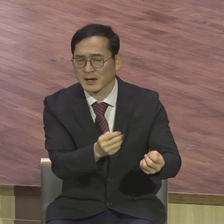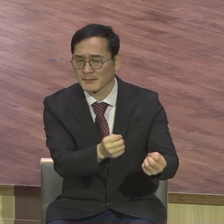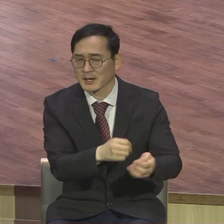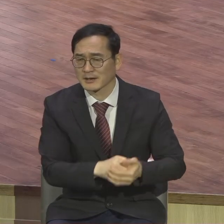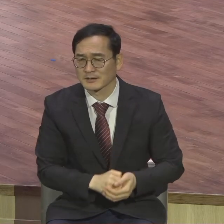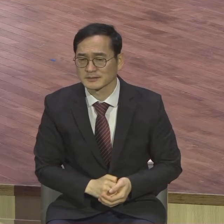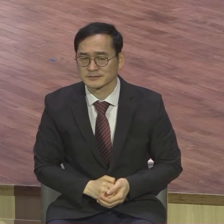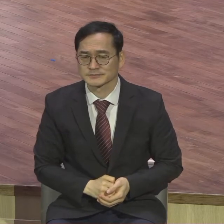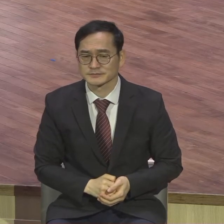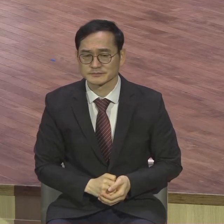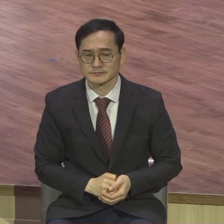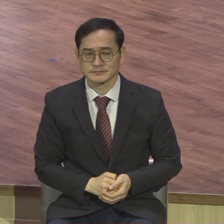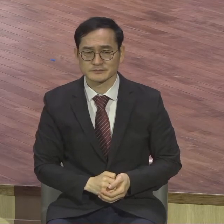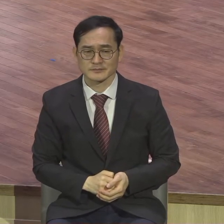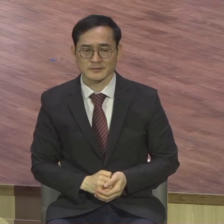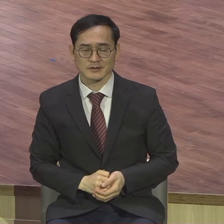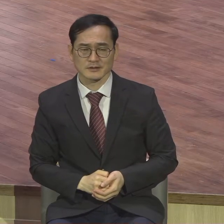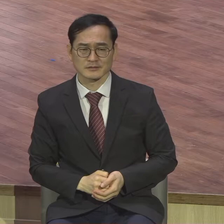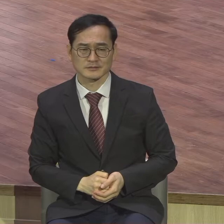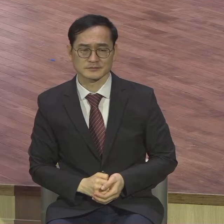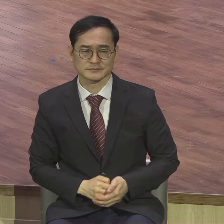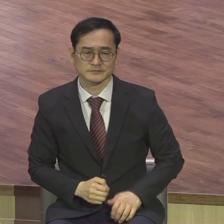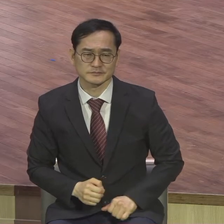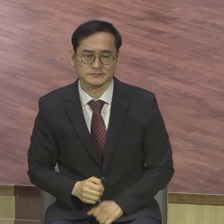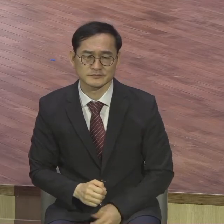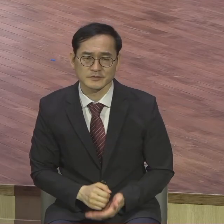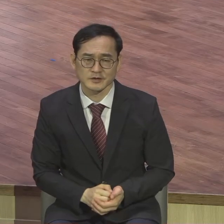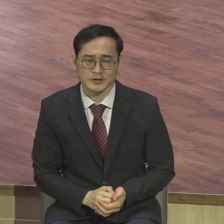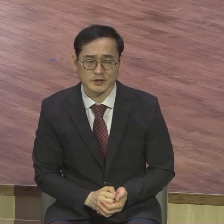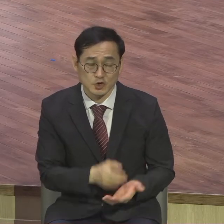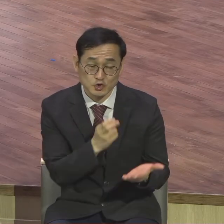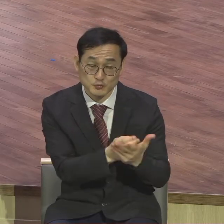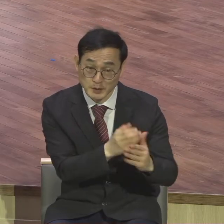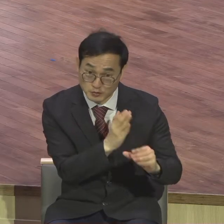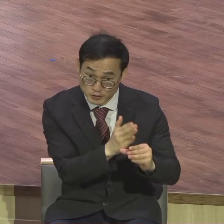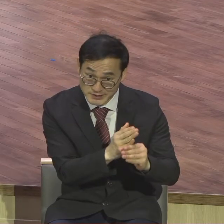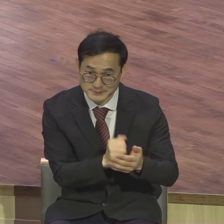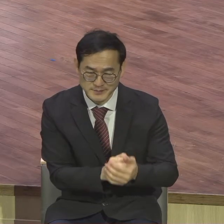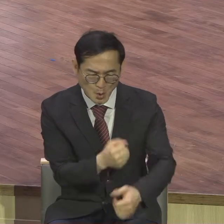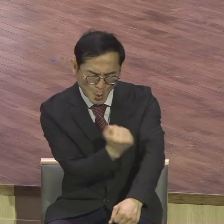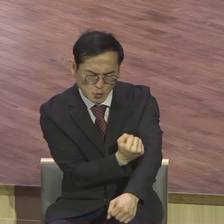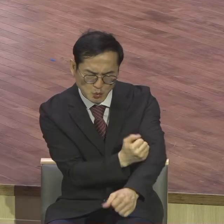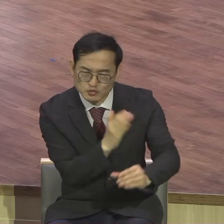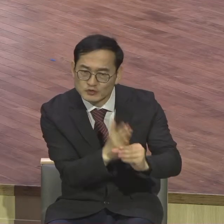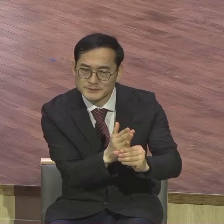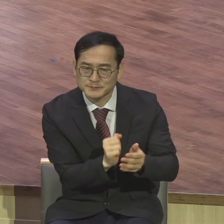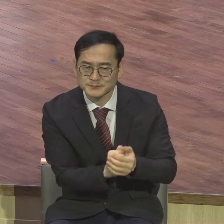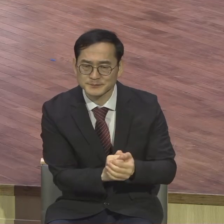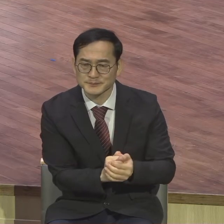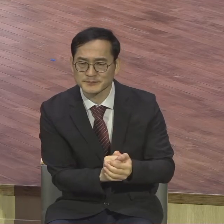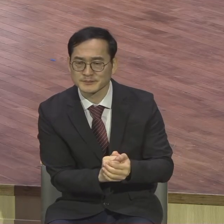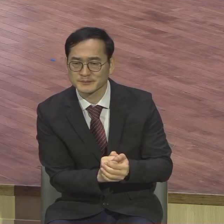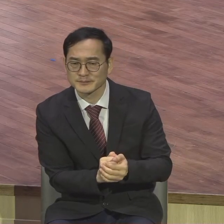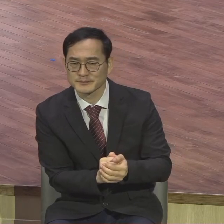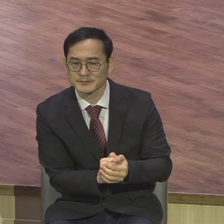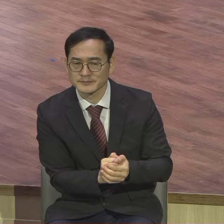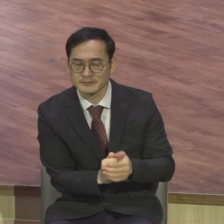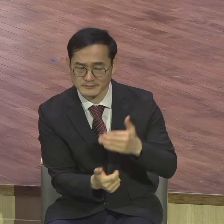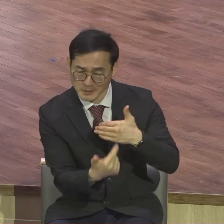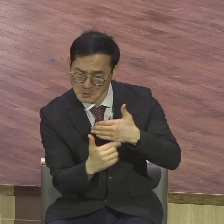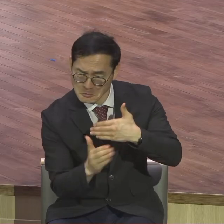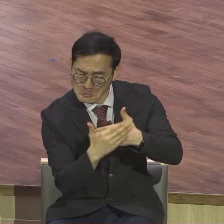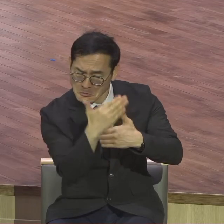유대주의자들이 주장하는 율법주의의 이 공로주의, 인본주의, 형식주의 이걸 마치 복음인 것처럼 가장시켜 놓은